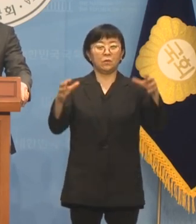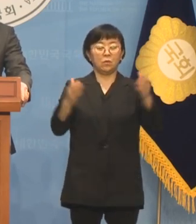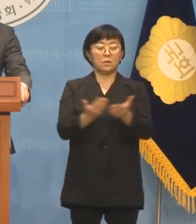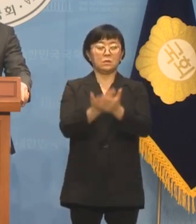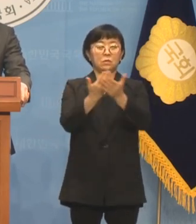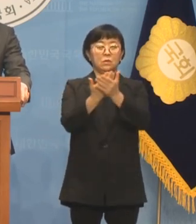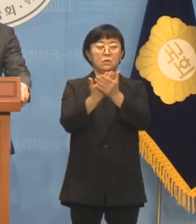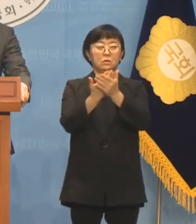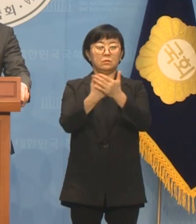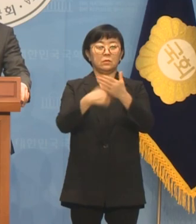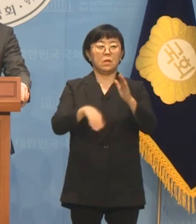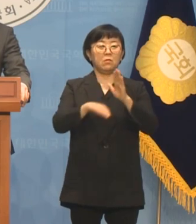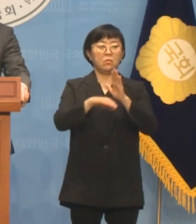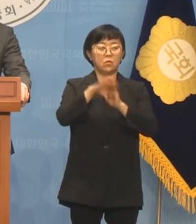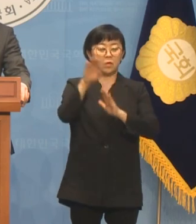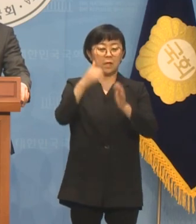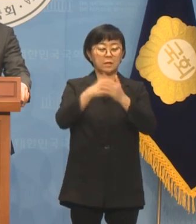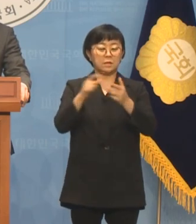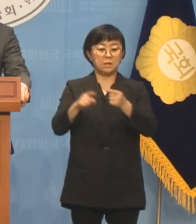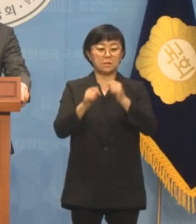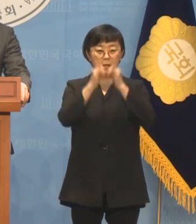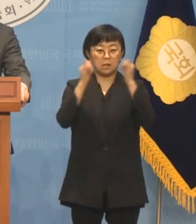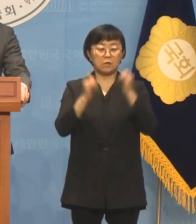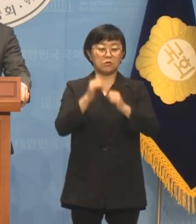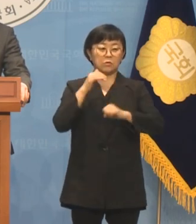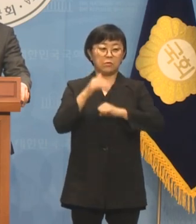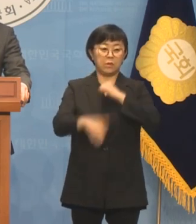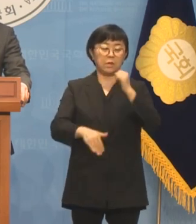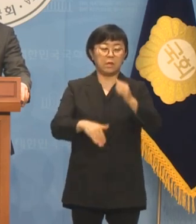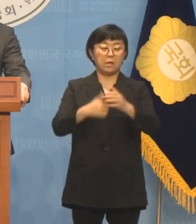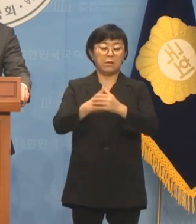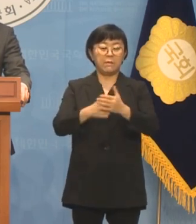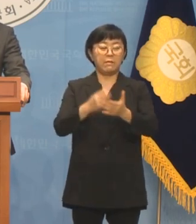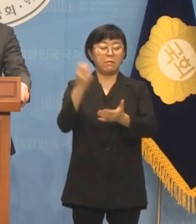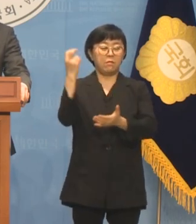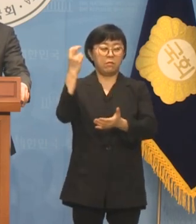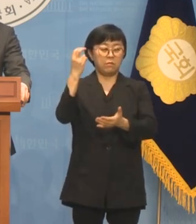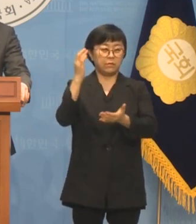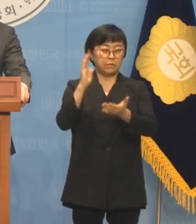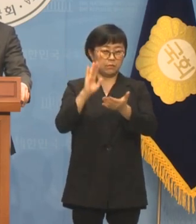통합진보당은 북한식 사회주의 실현을 목적으로 한 위헌 정당입니다.